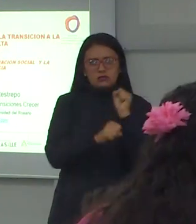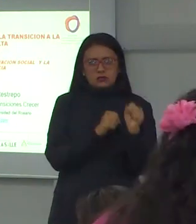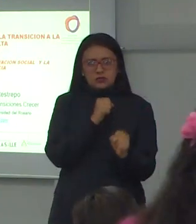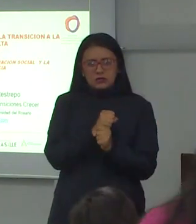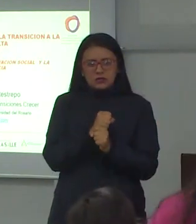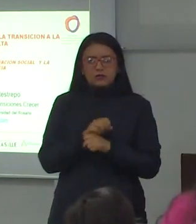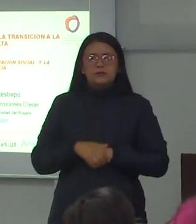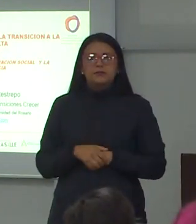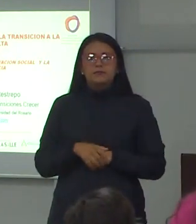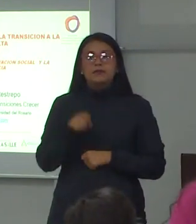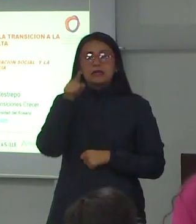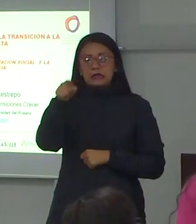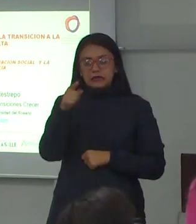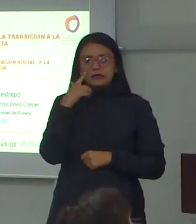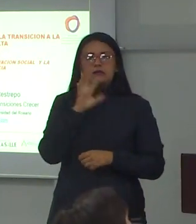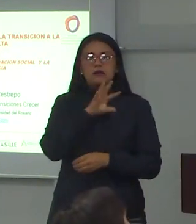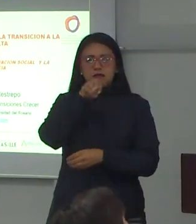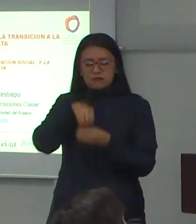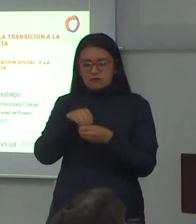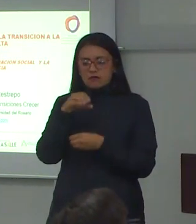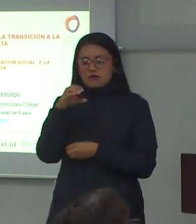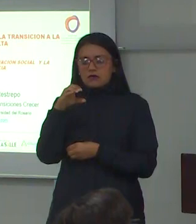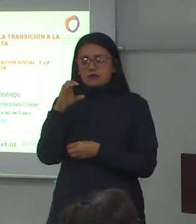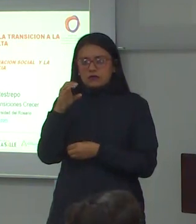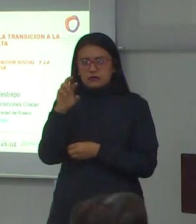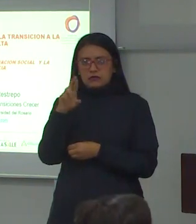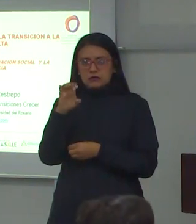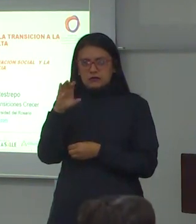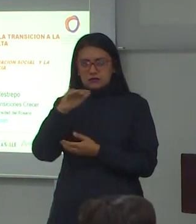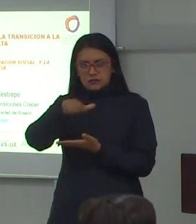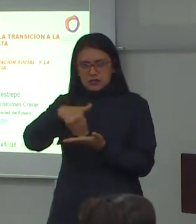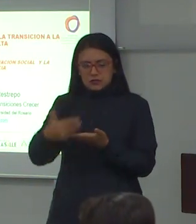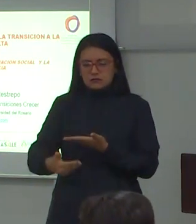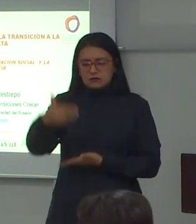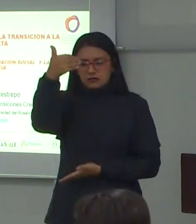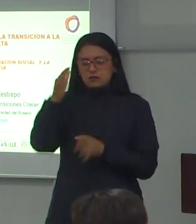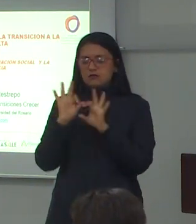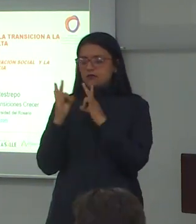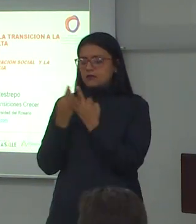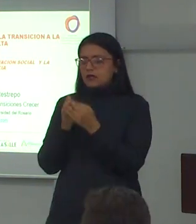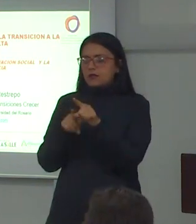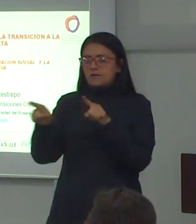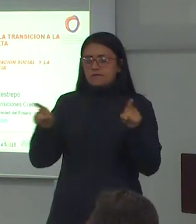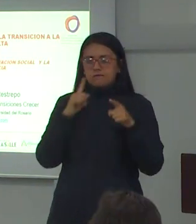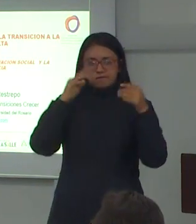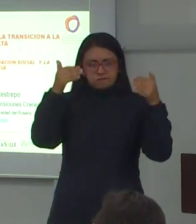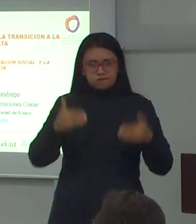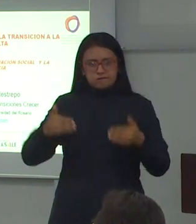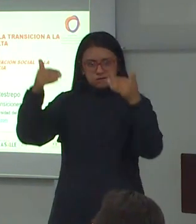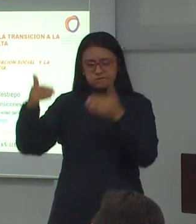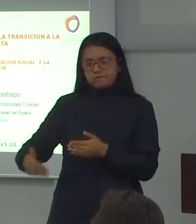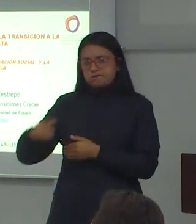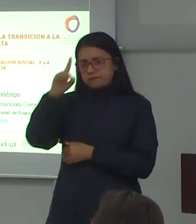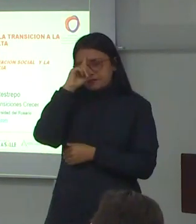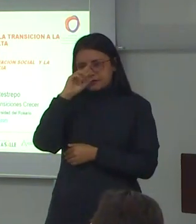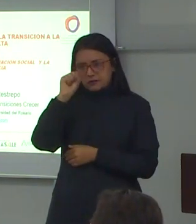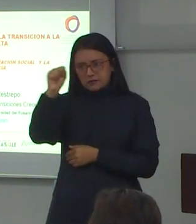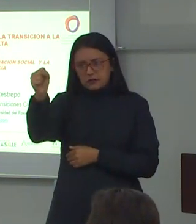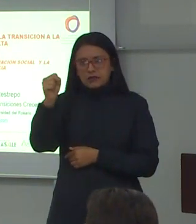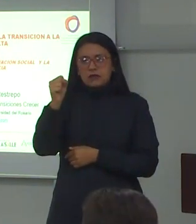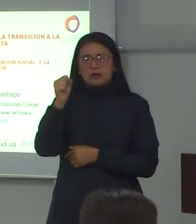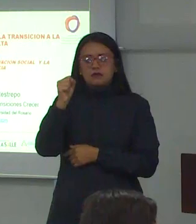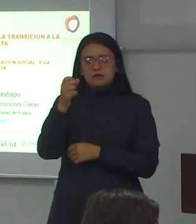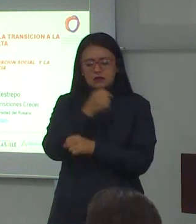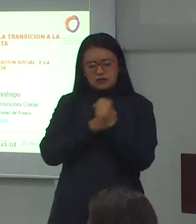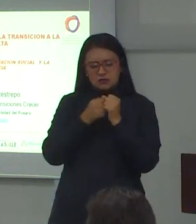Preside la corporación Transición es Crecer, organización de familias de jóvenes con discapacidad intelectual desde